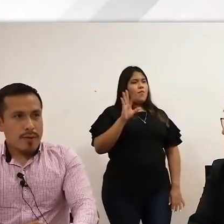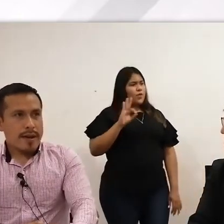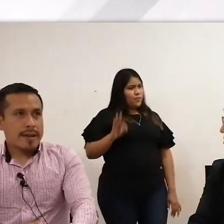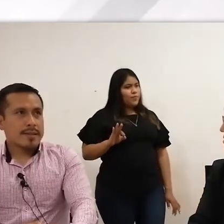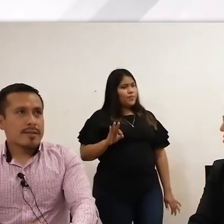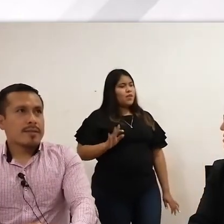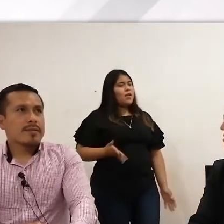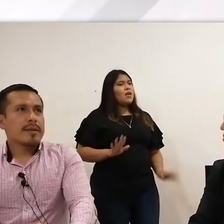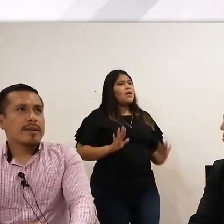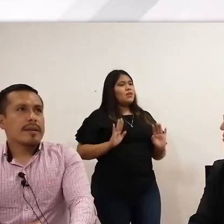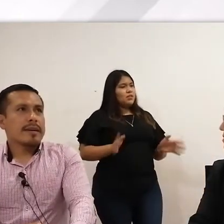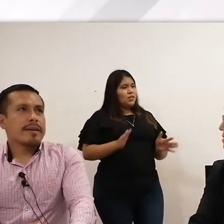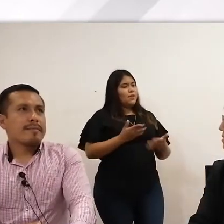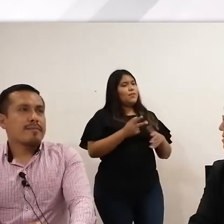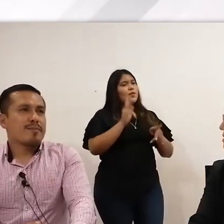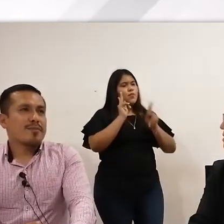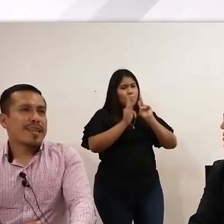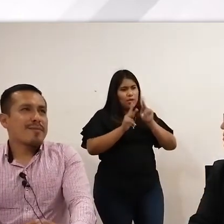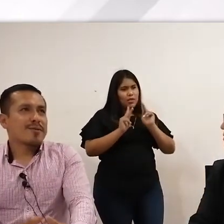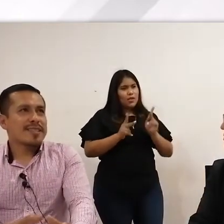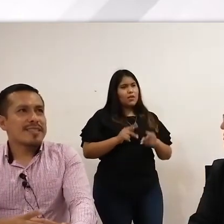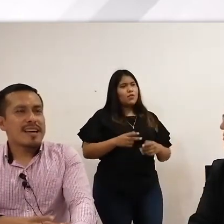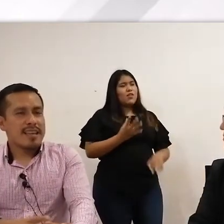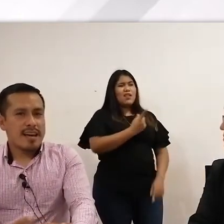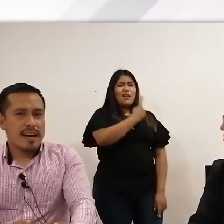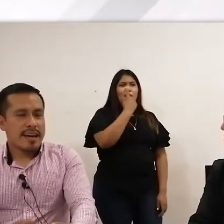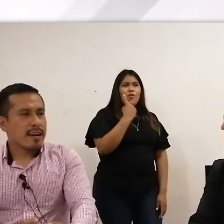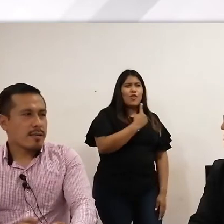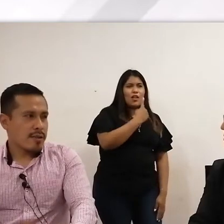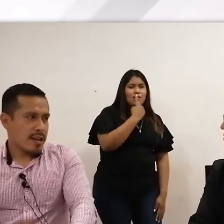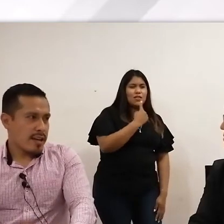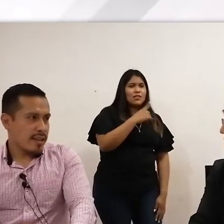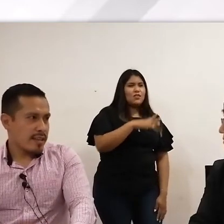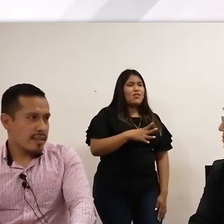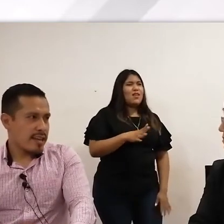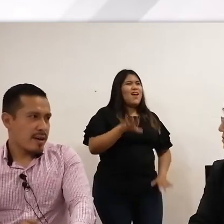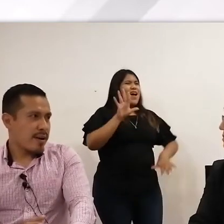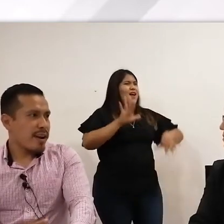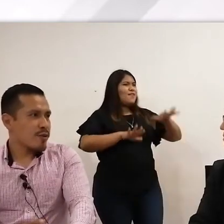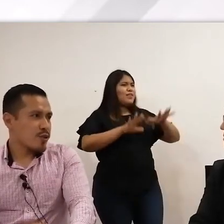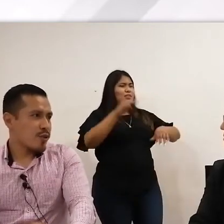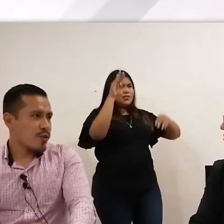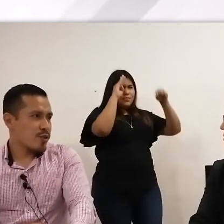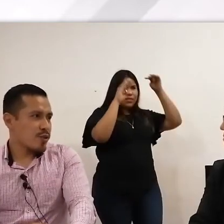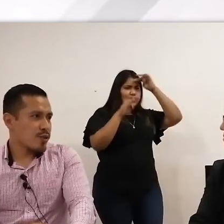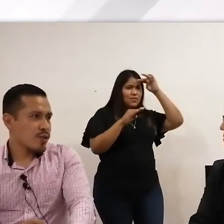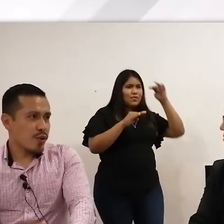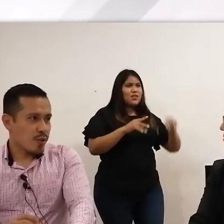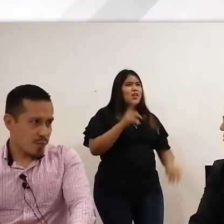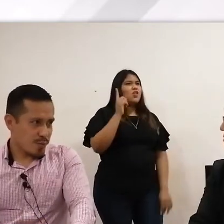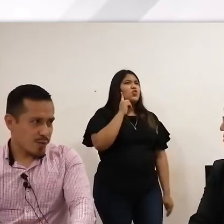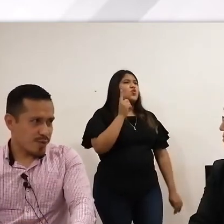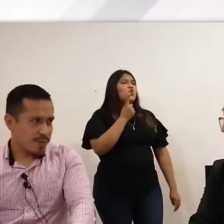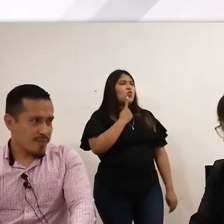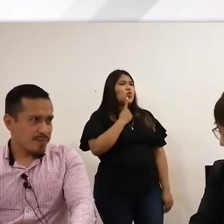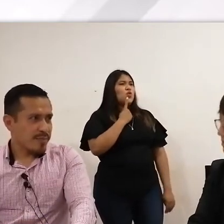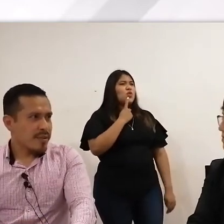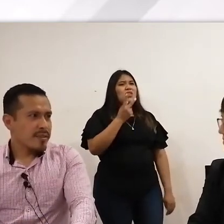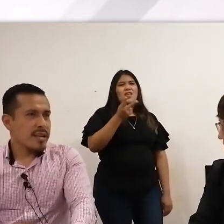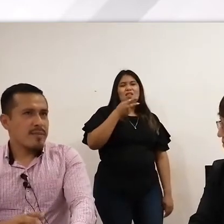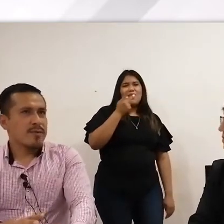un poco de eso, tenemos esta idea errónea de llamar a los sordos